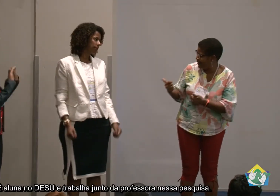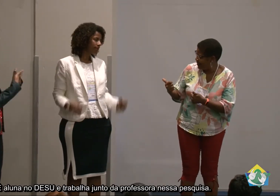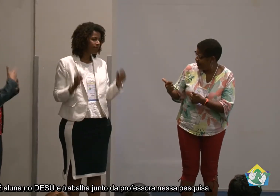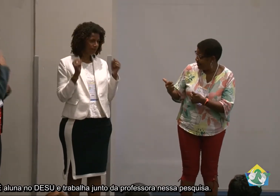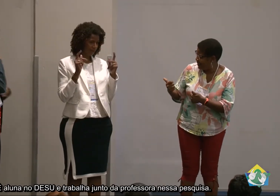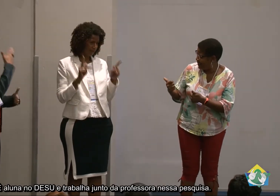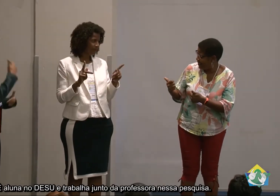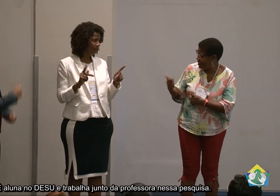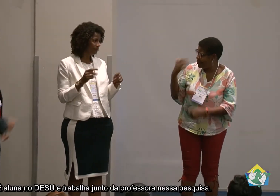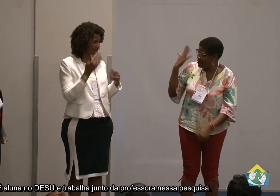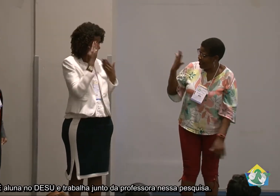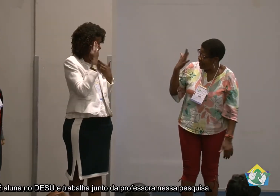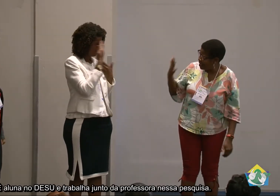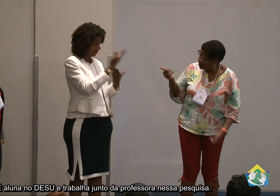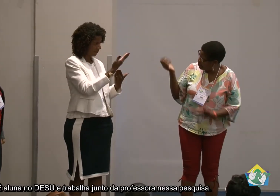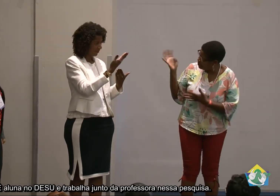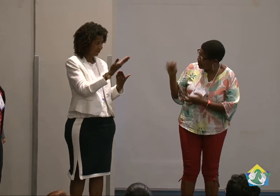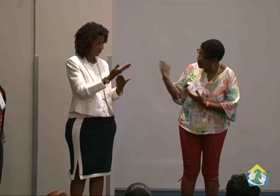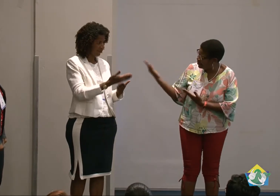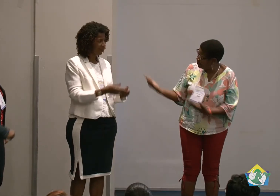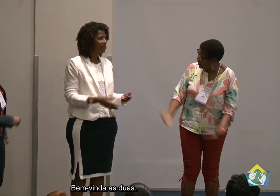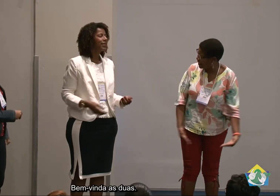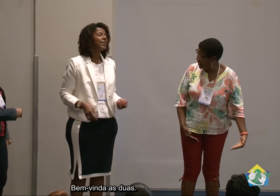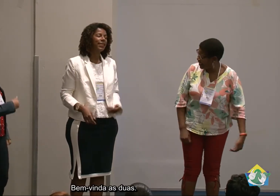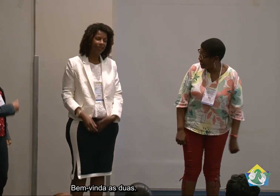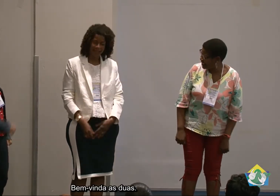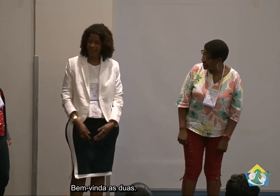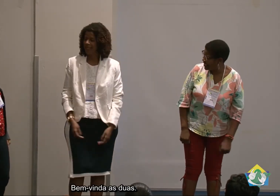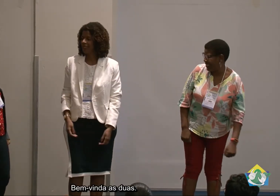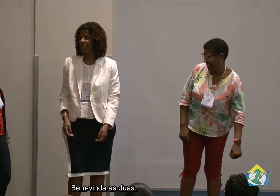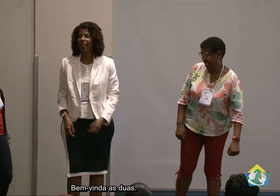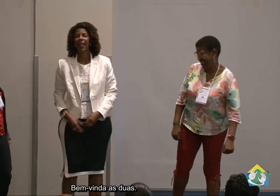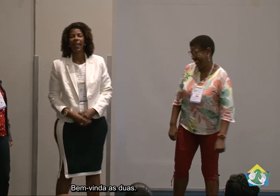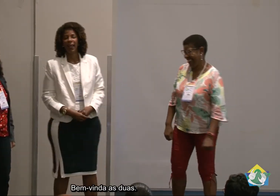pesquisa com a professora. Bem-vindo as duas. hoje.